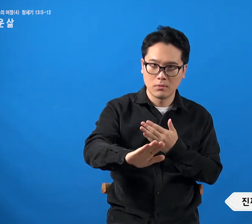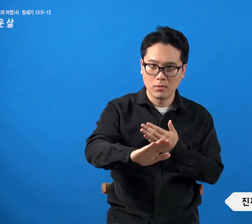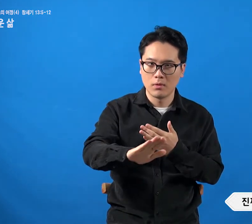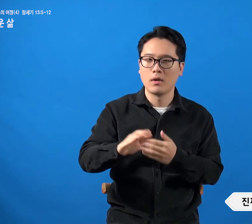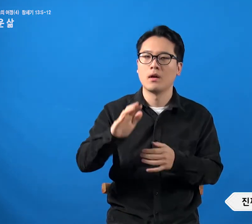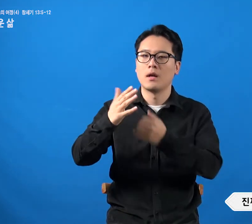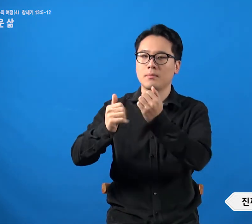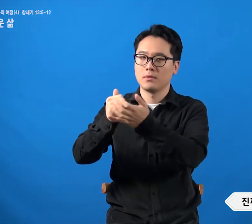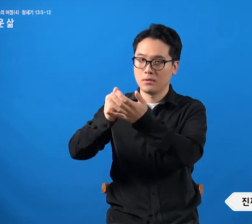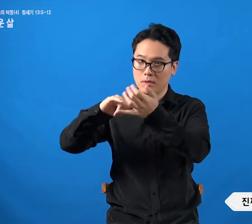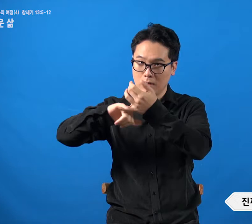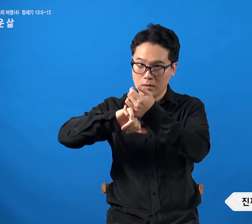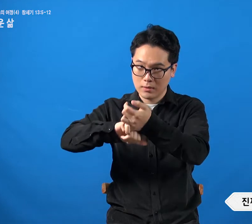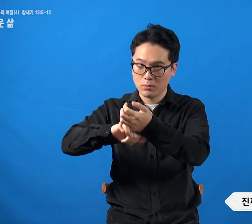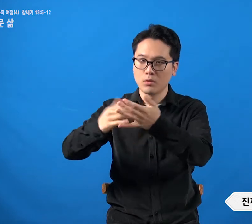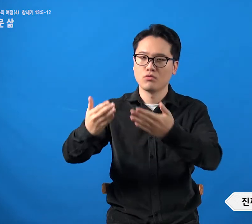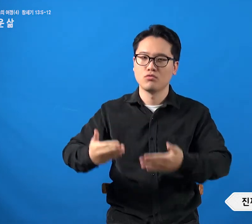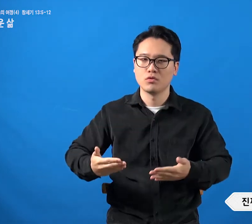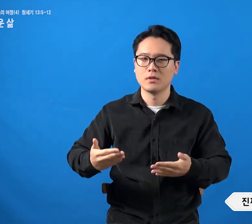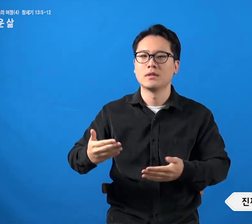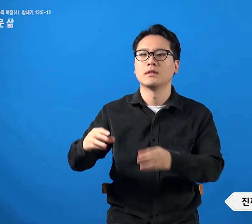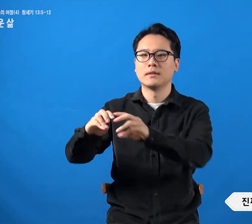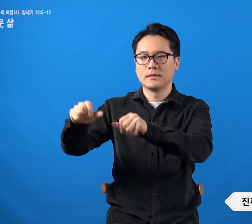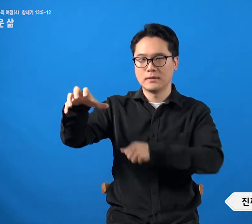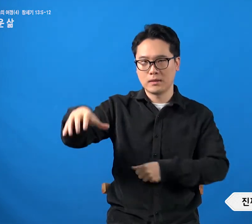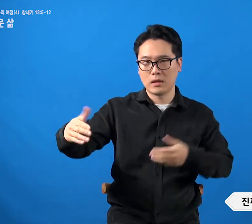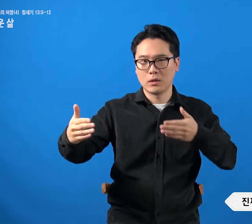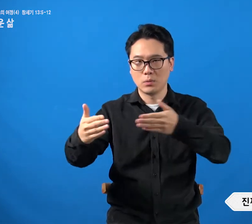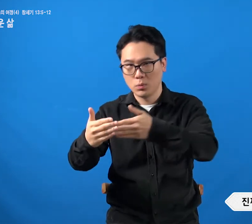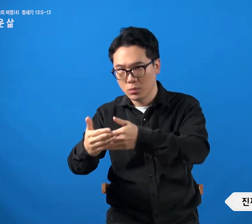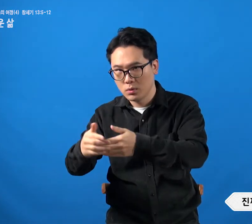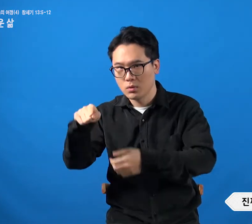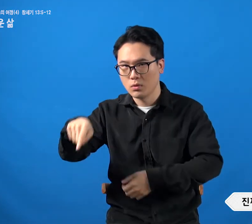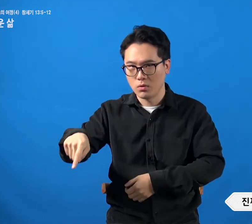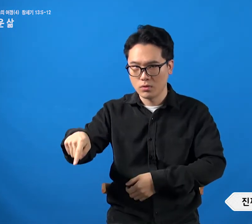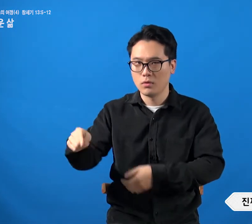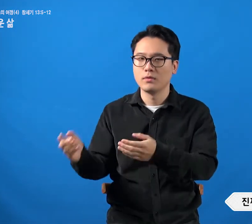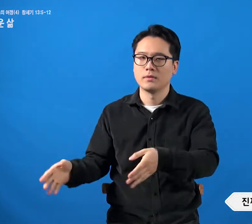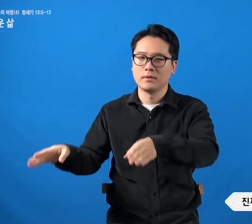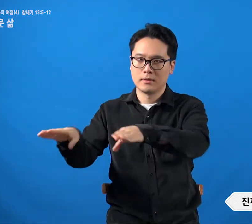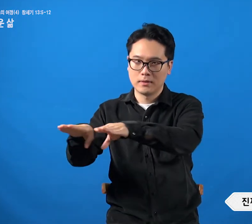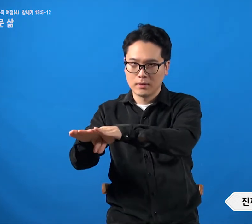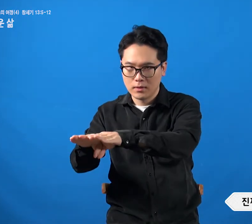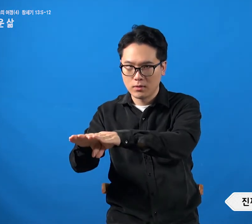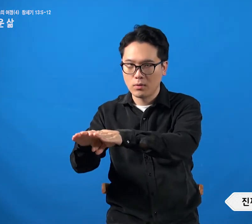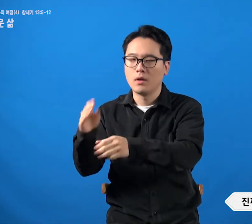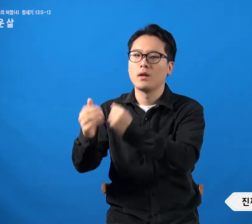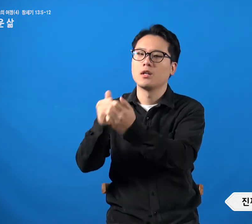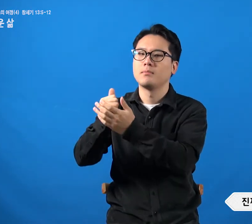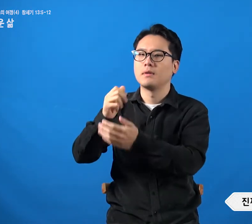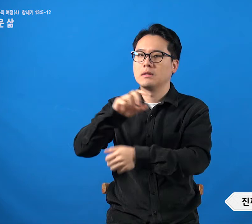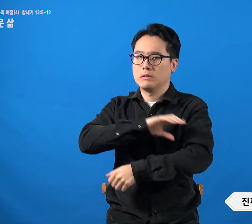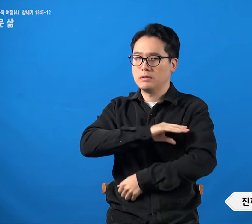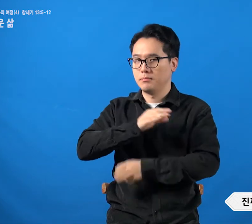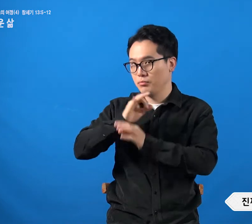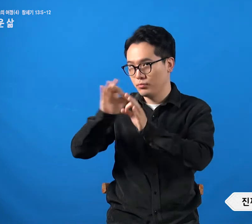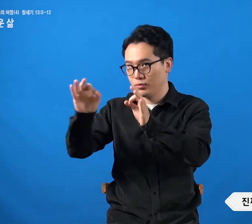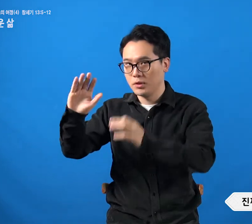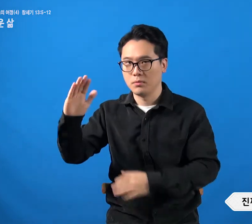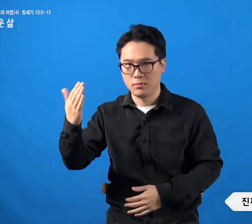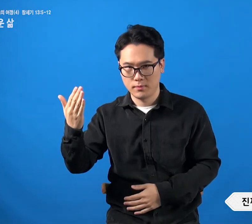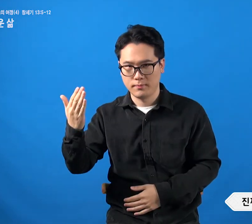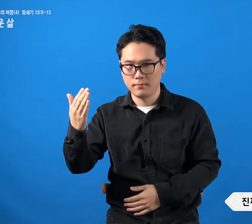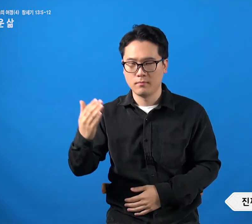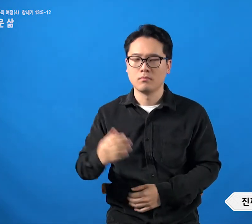땅에 도착하게 되고 거기서 제단을 쌓아 여호와의 이름을 부릅니다. 그런데 얼마 되지 않아 흉년을